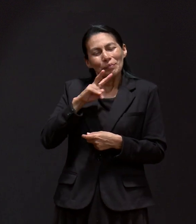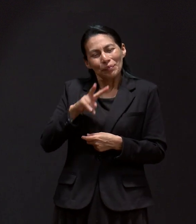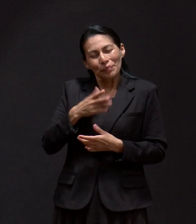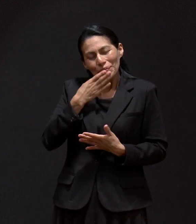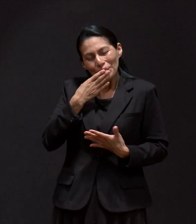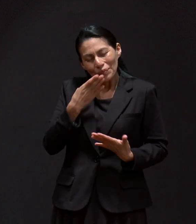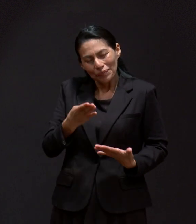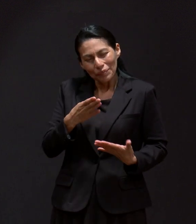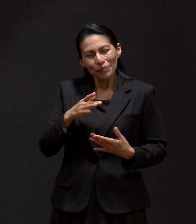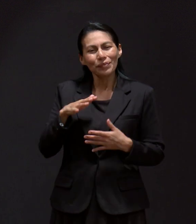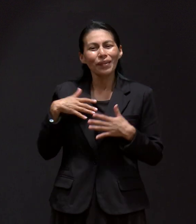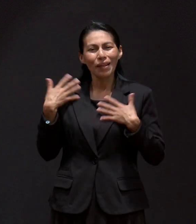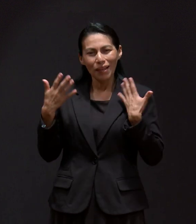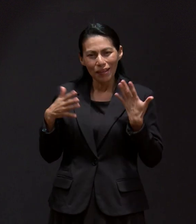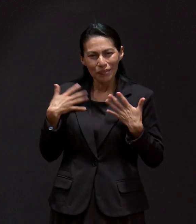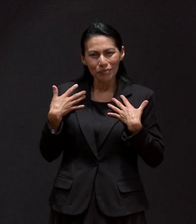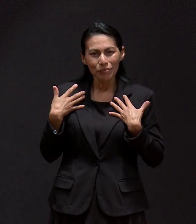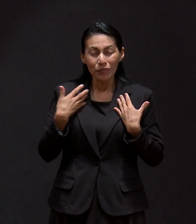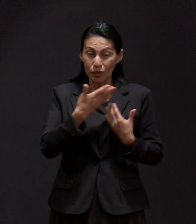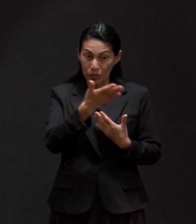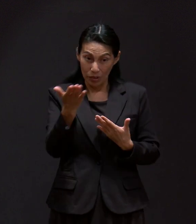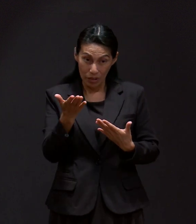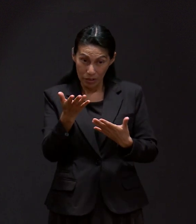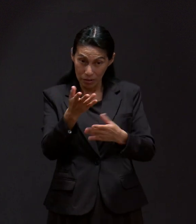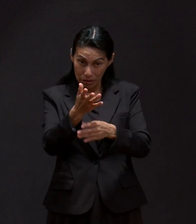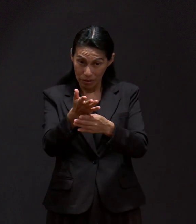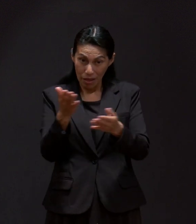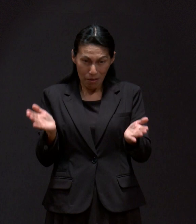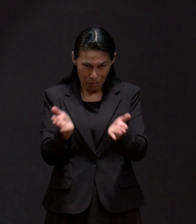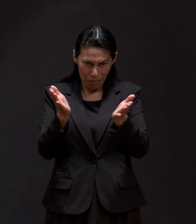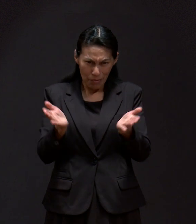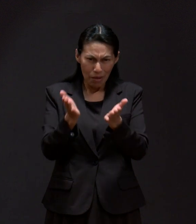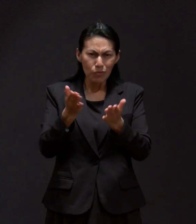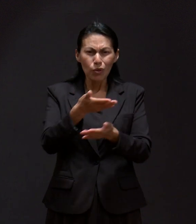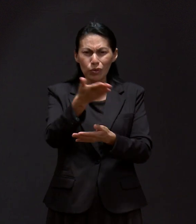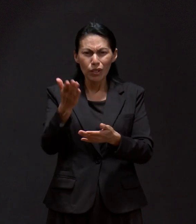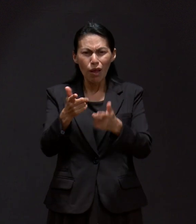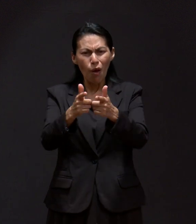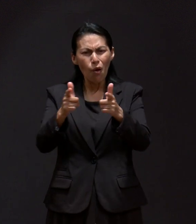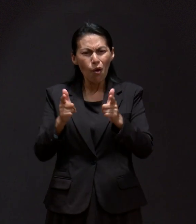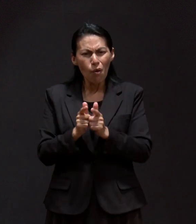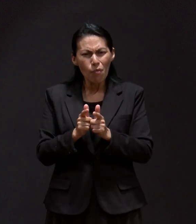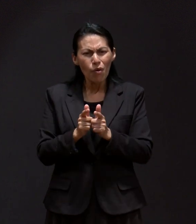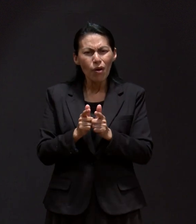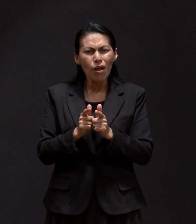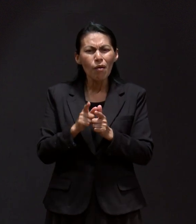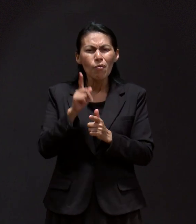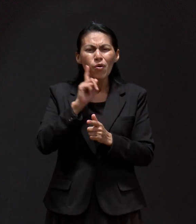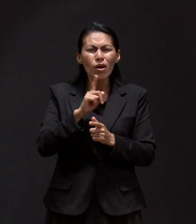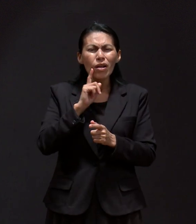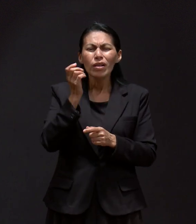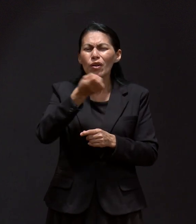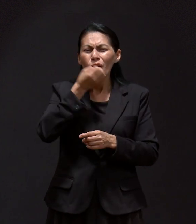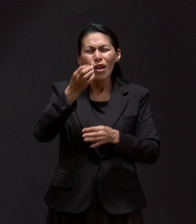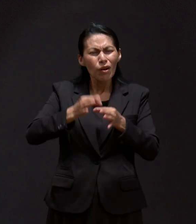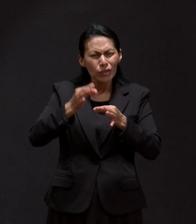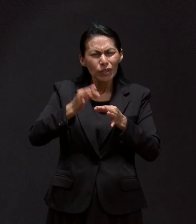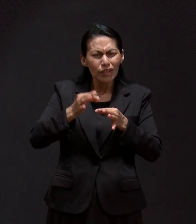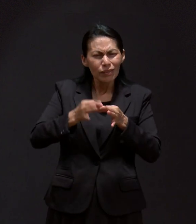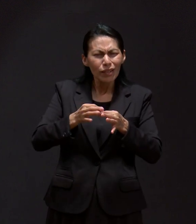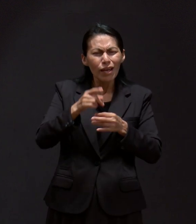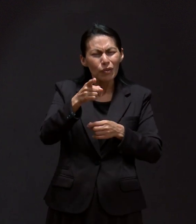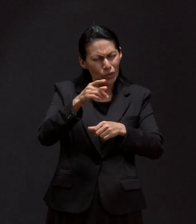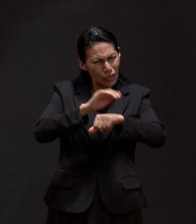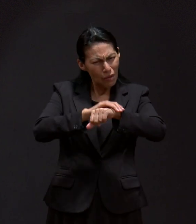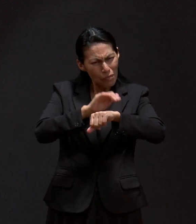sin trabajo es por reconfortar te les animamos a que vengan y se incluyan al grupo de guerreras de oración